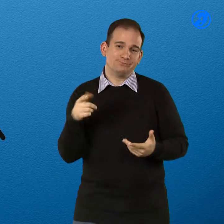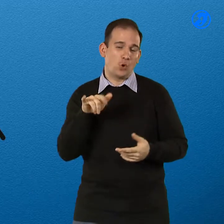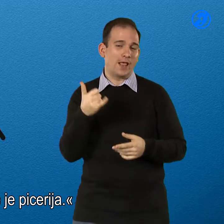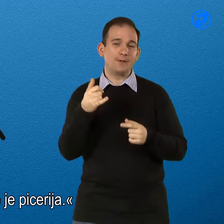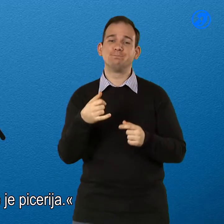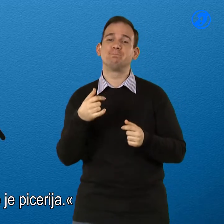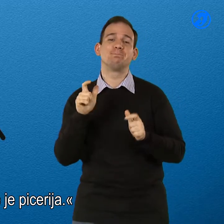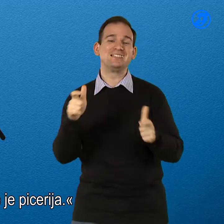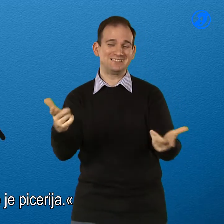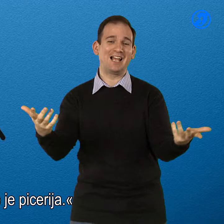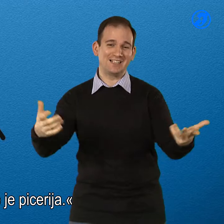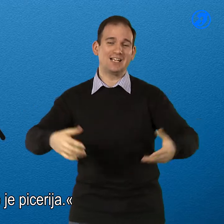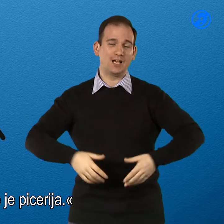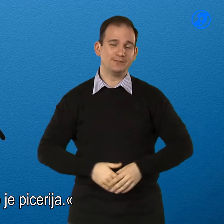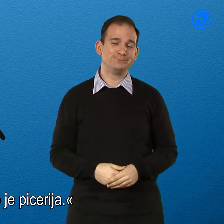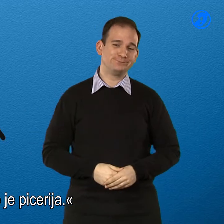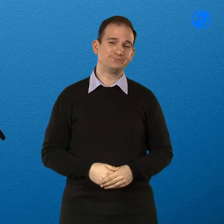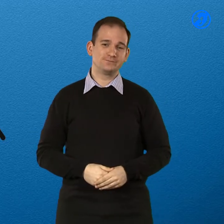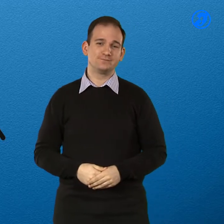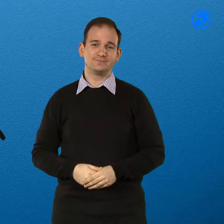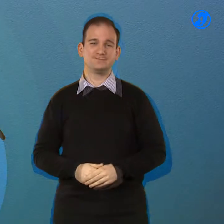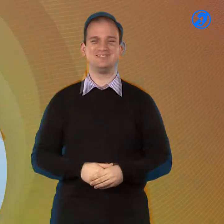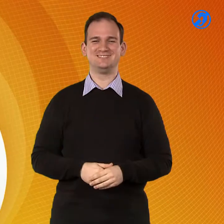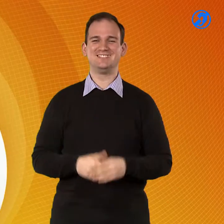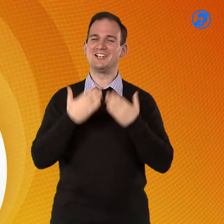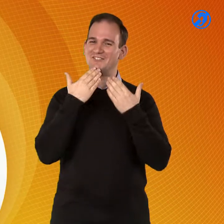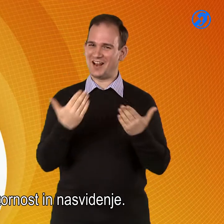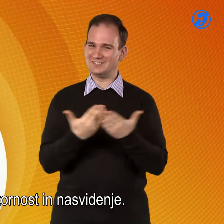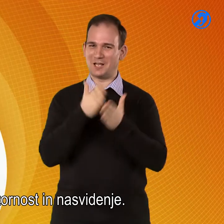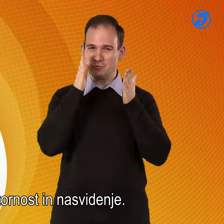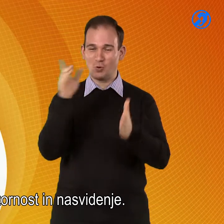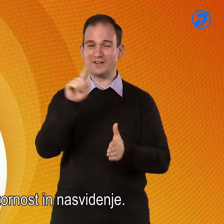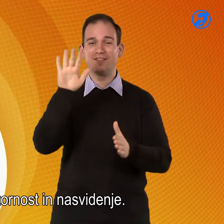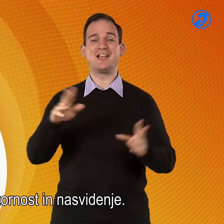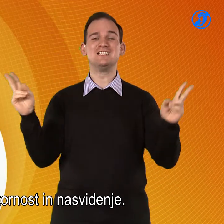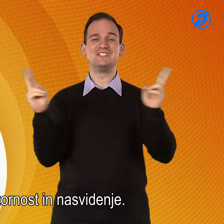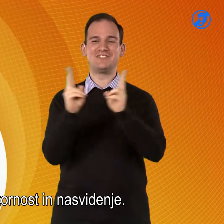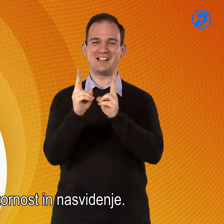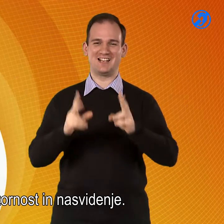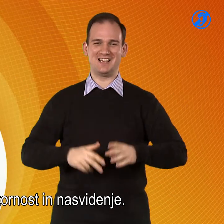Tole je picerija." Hvala za pozornost in nasvidenje.